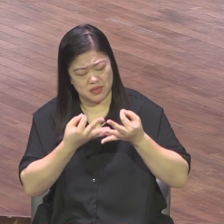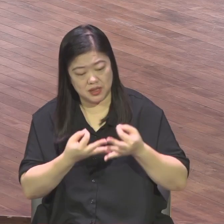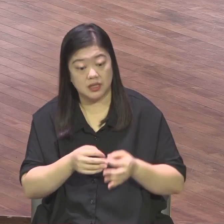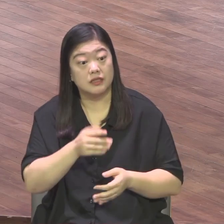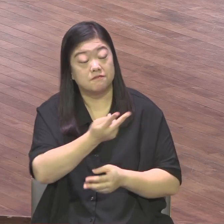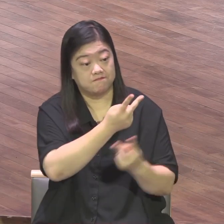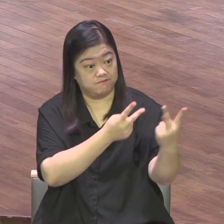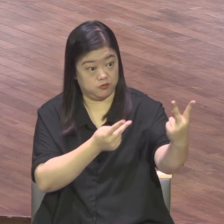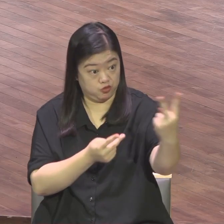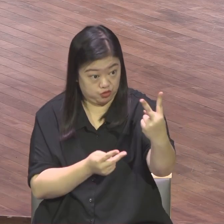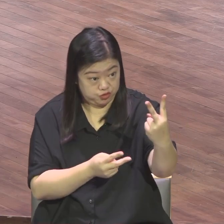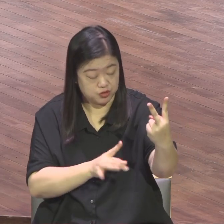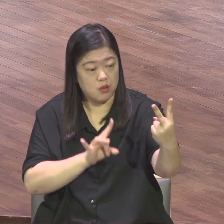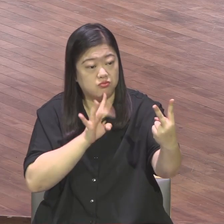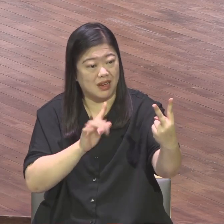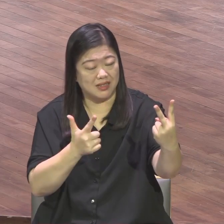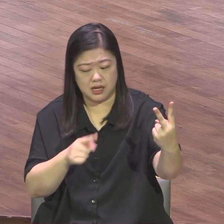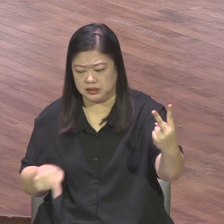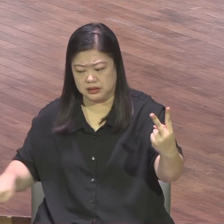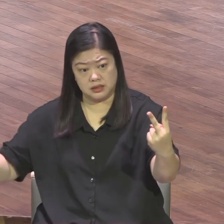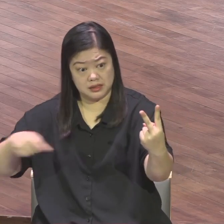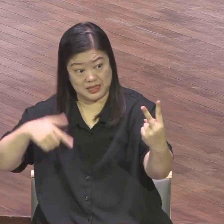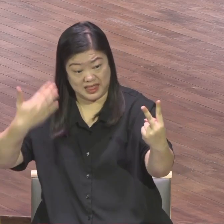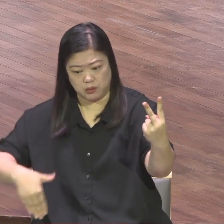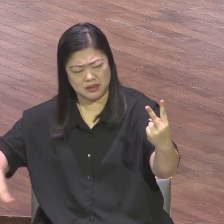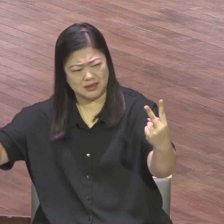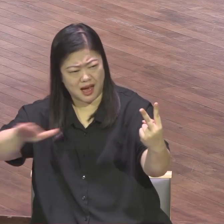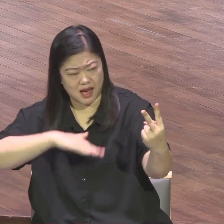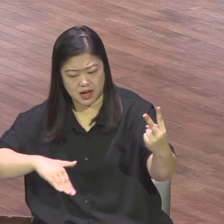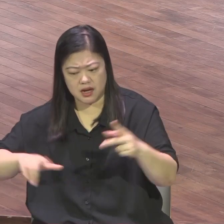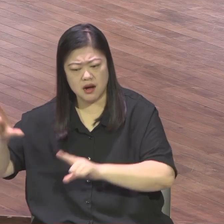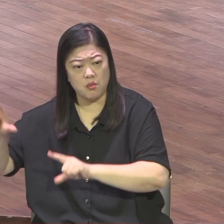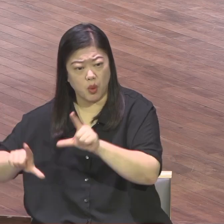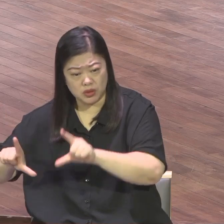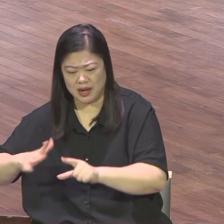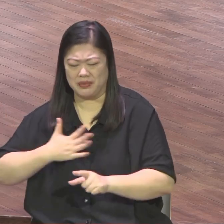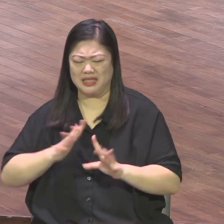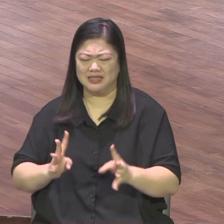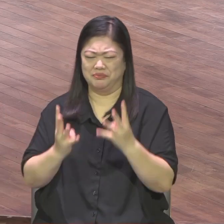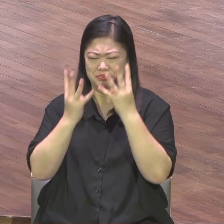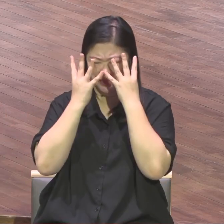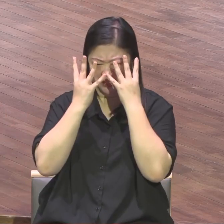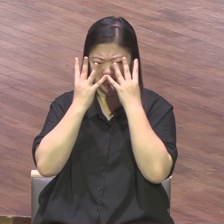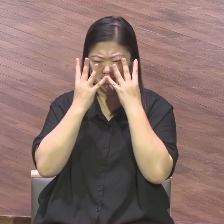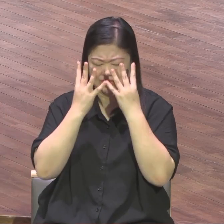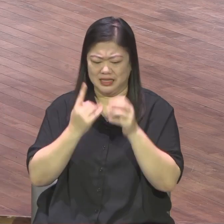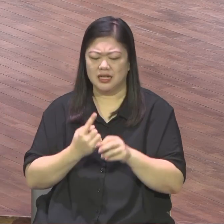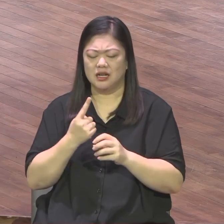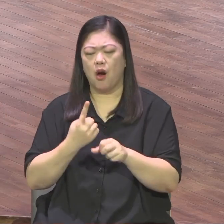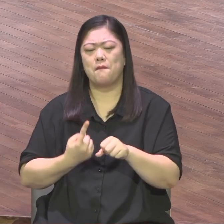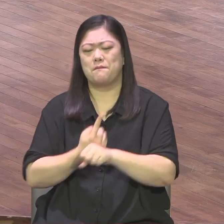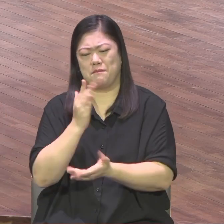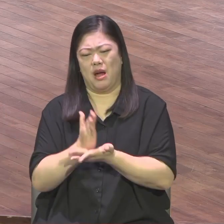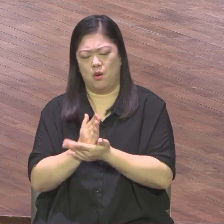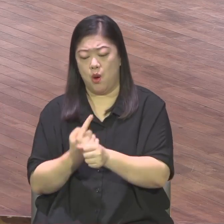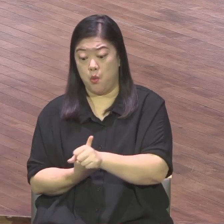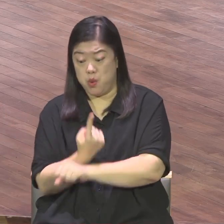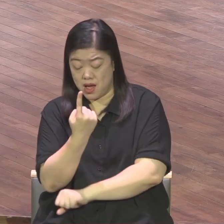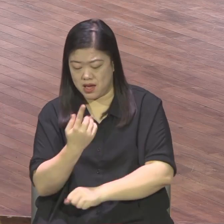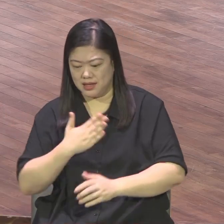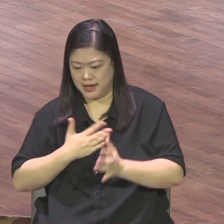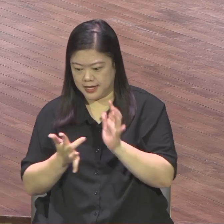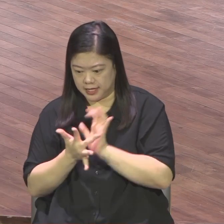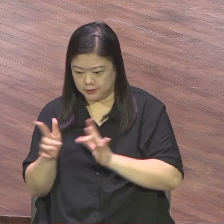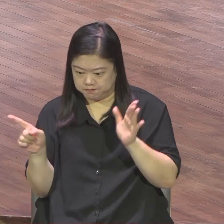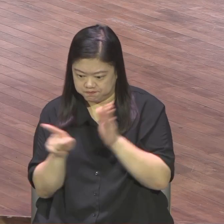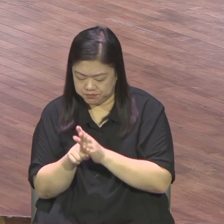우리 오늘 내 말을 듣는 모든 사람도 다 이렇게 결박된 것 외에는 나와 같이 되기를 하나님께 원하나이다 하니라.